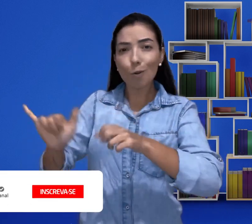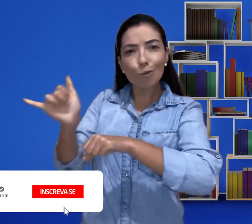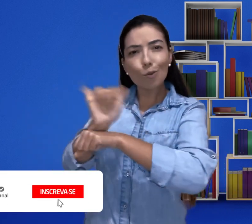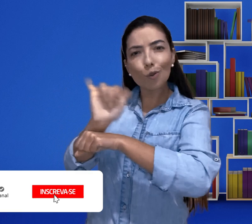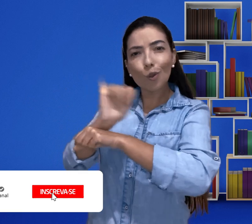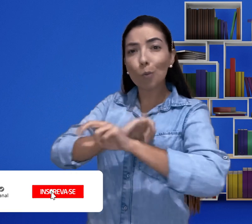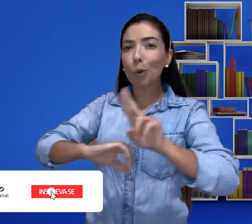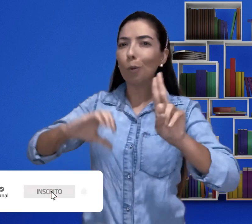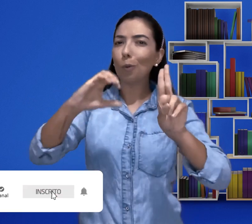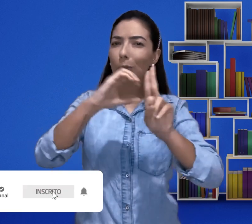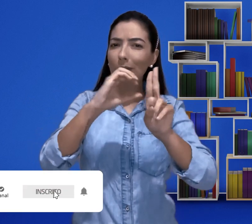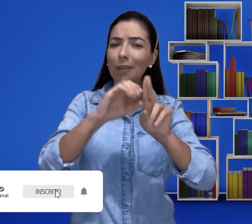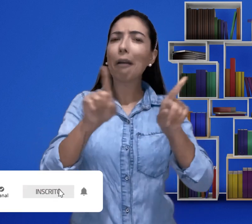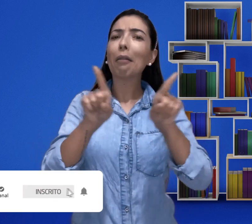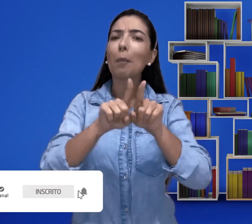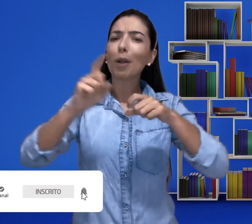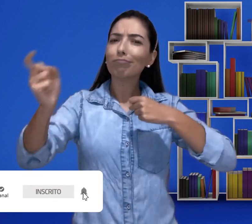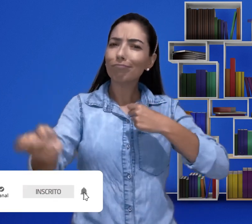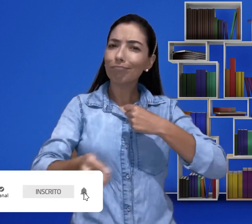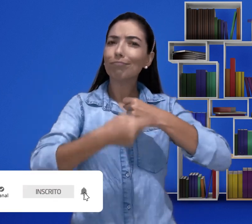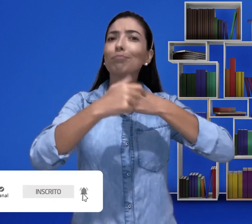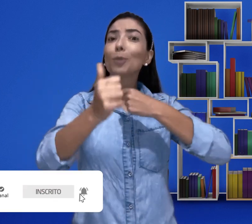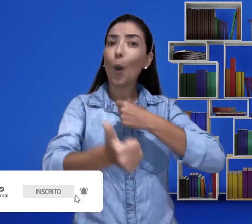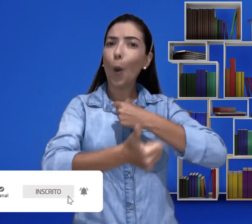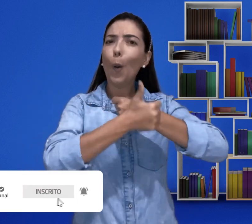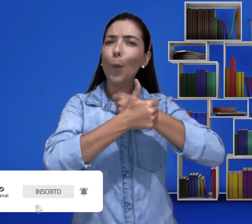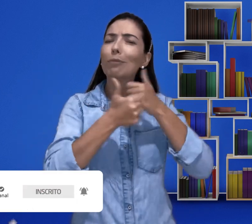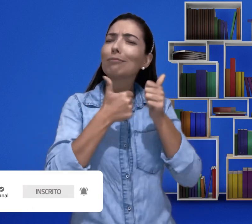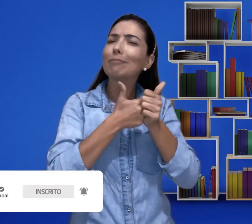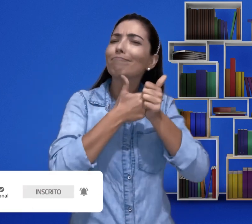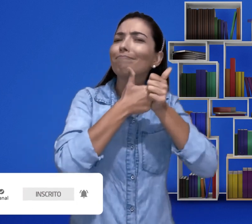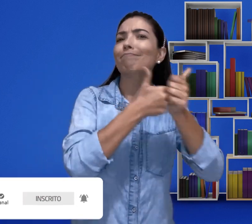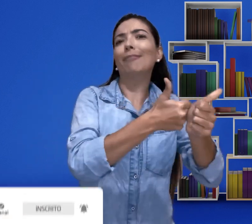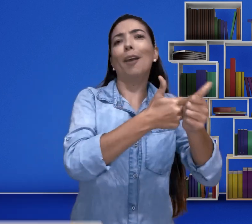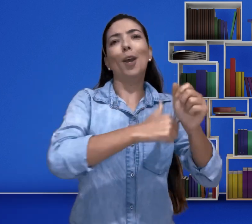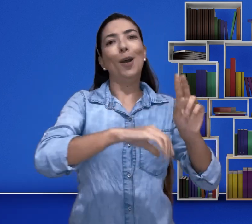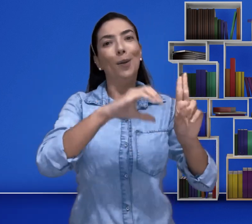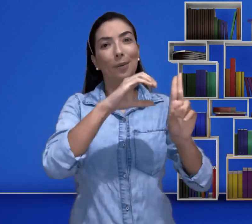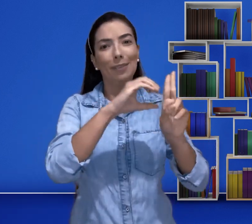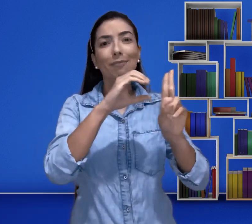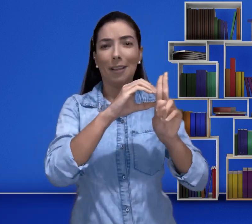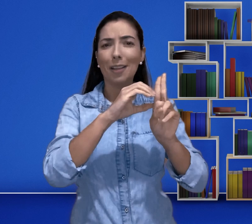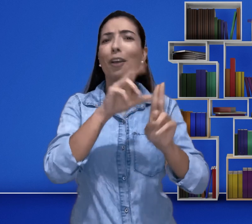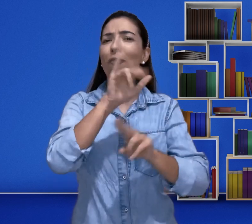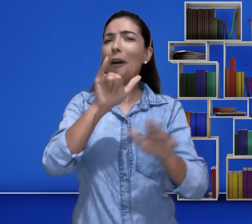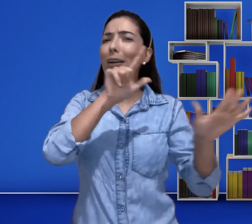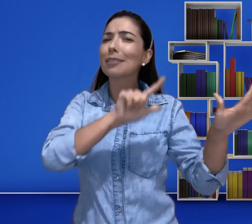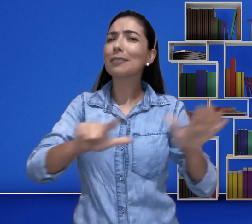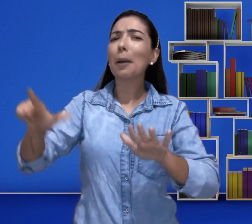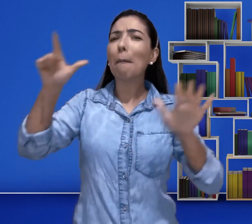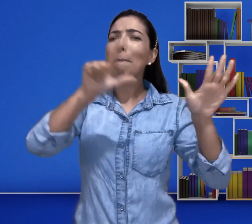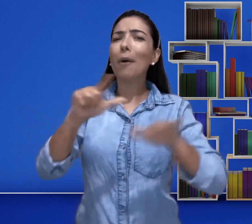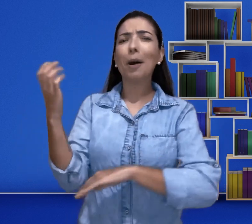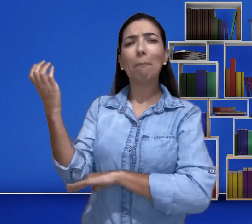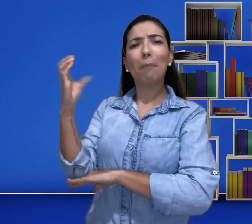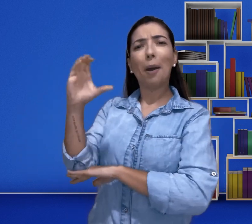convido todos vocês a se inscreverem aqui no canal da Uníntese e a curtirem esse vídeo, porque semanalmente nós postamos